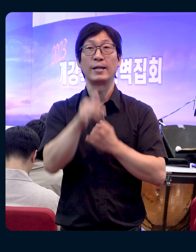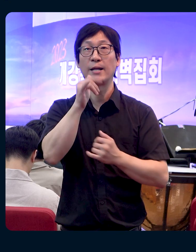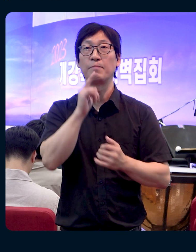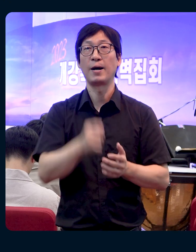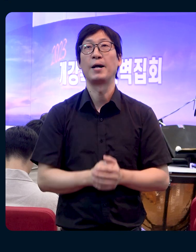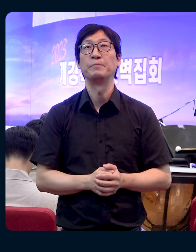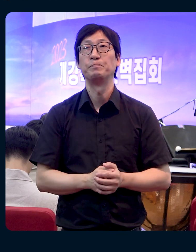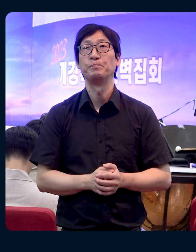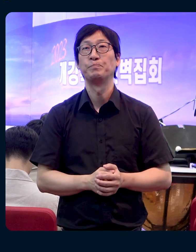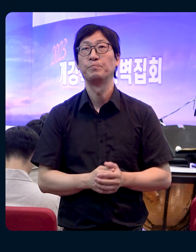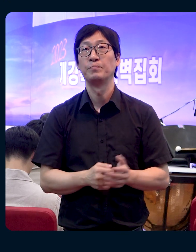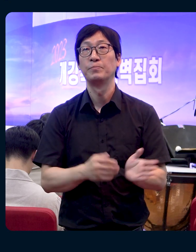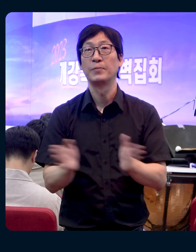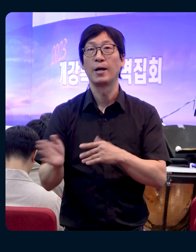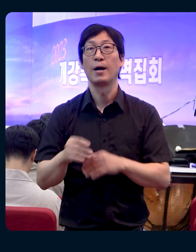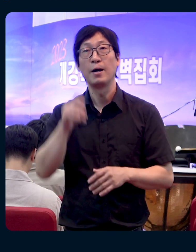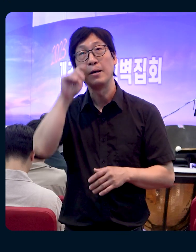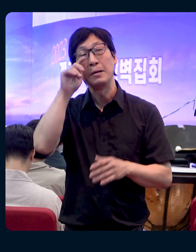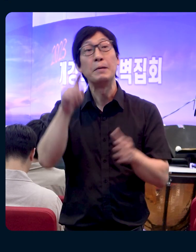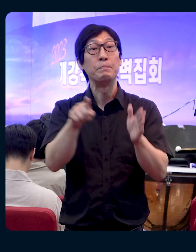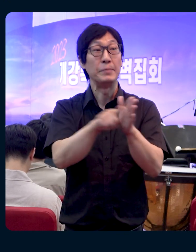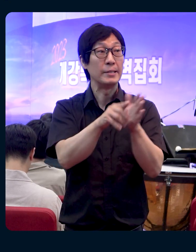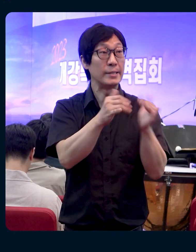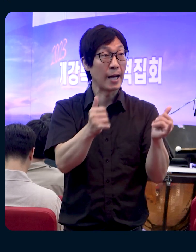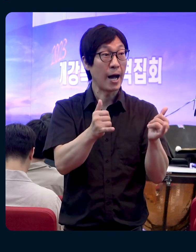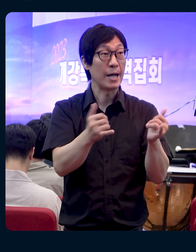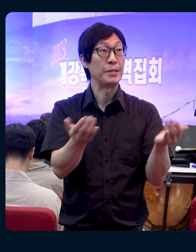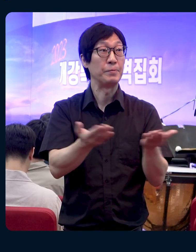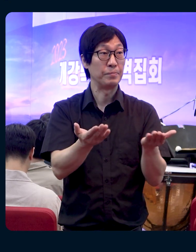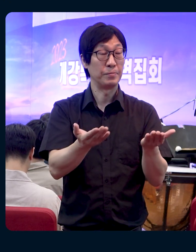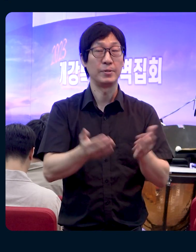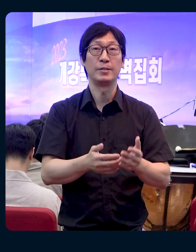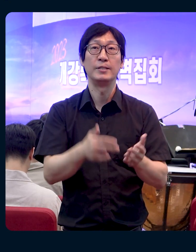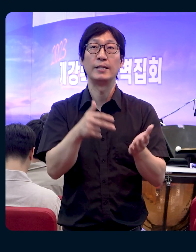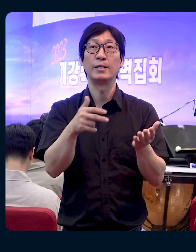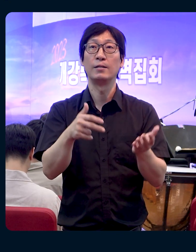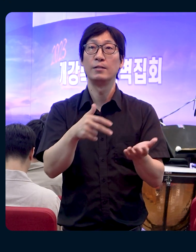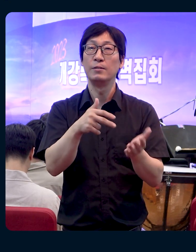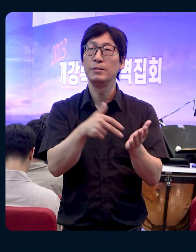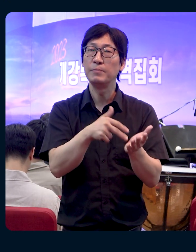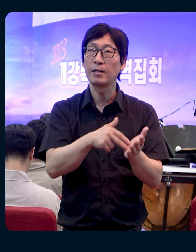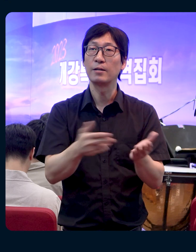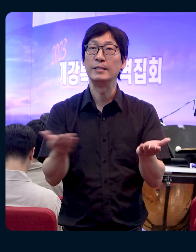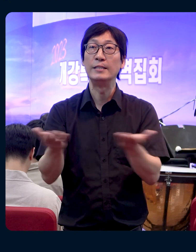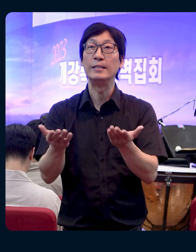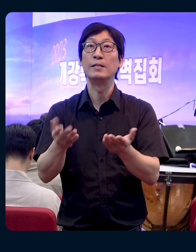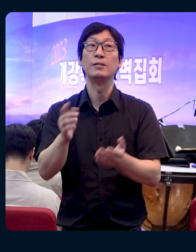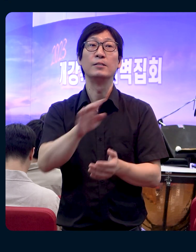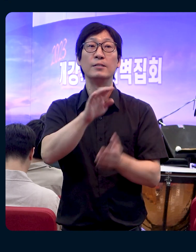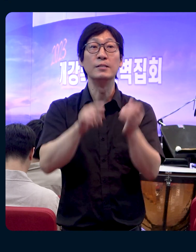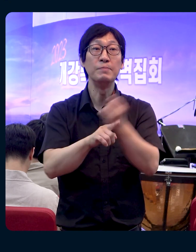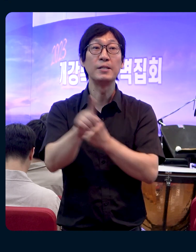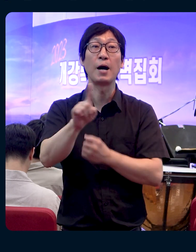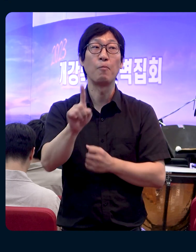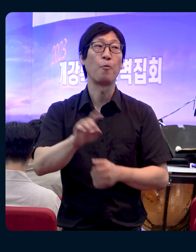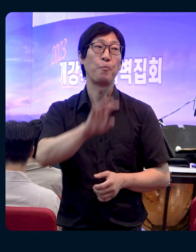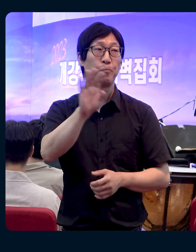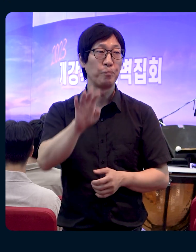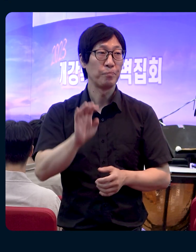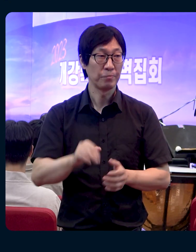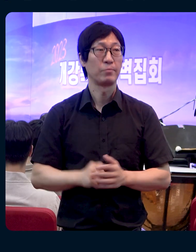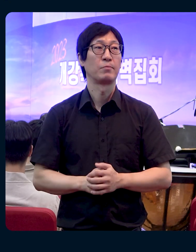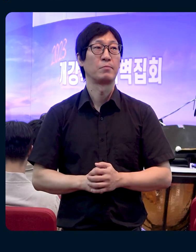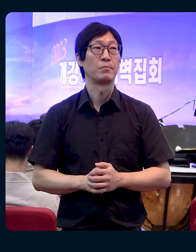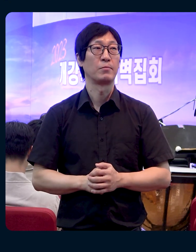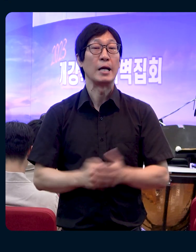신앙인에게서 직업이란 무엇이냐? 제가 새가족 교재를 쓰면서도 거기도 언급을 했는데, 우선 이 직업을